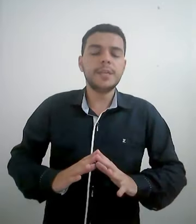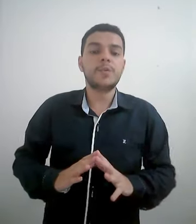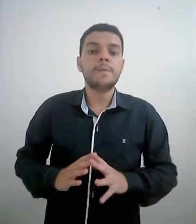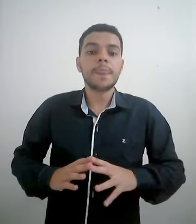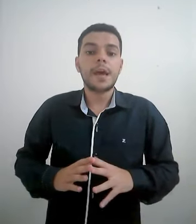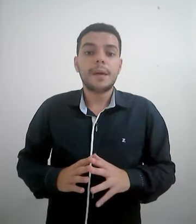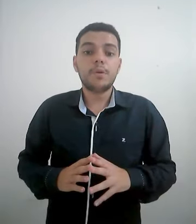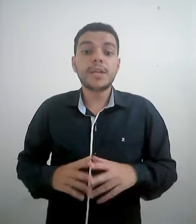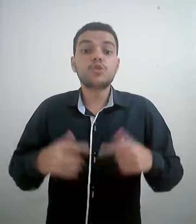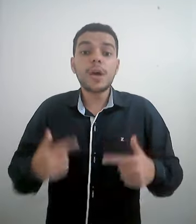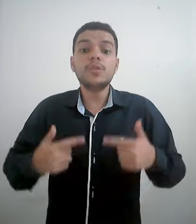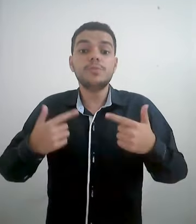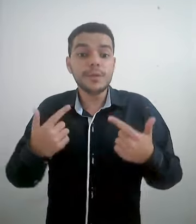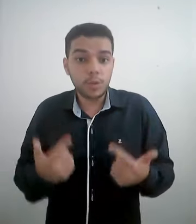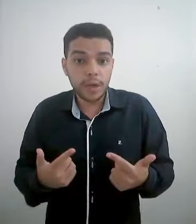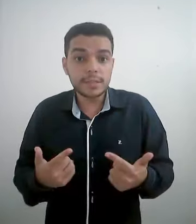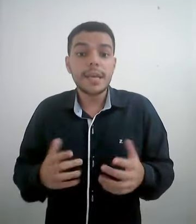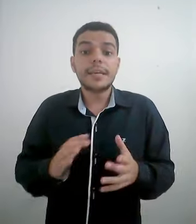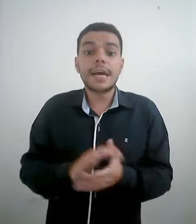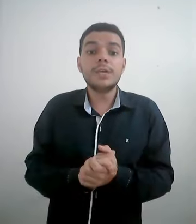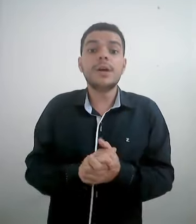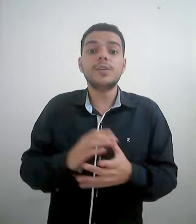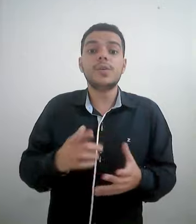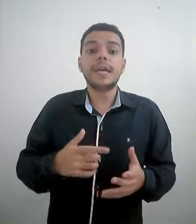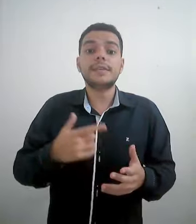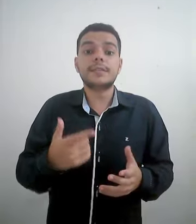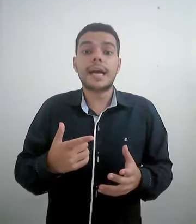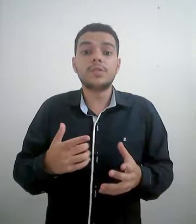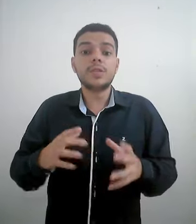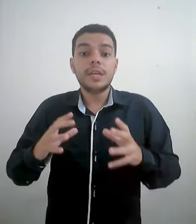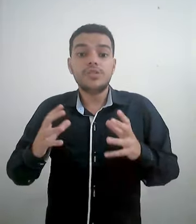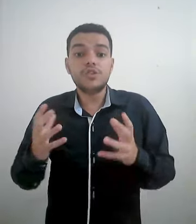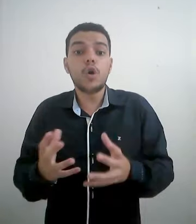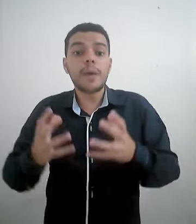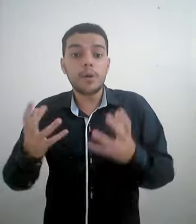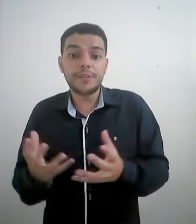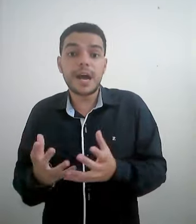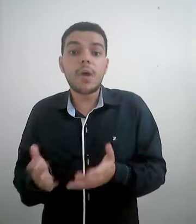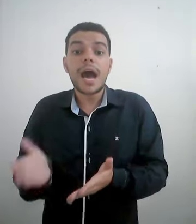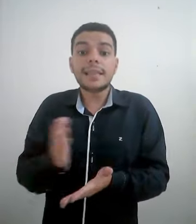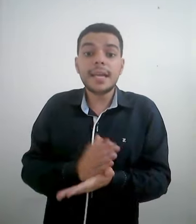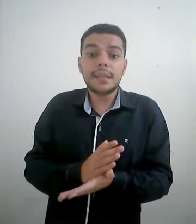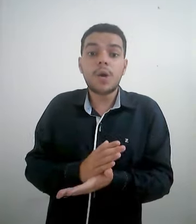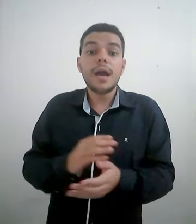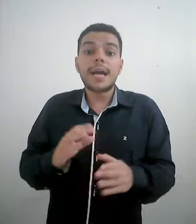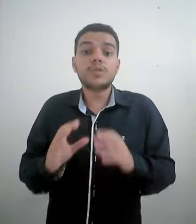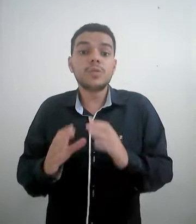explico. Porque só em 2002 que a língua ganhou esse status de idioma oficial. Até então era só um